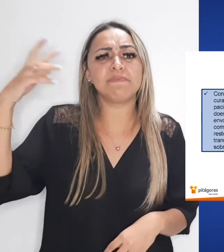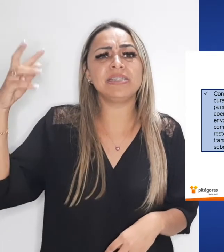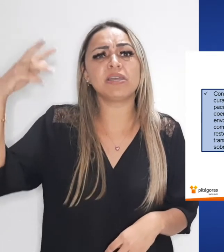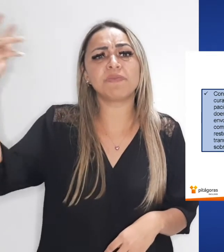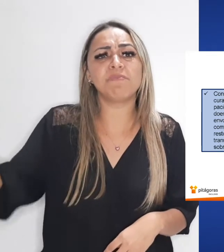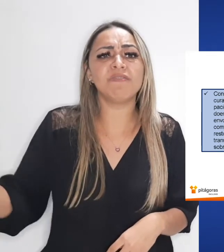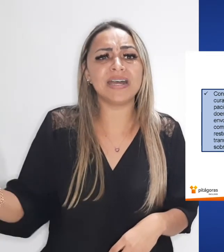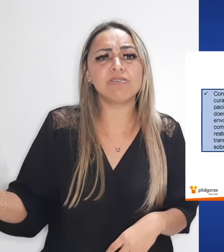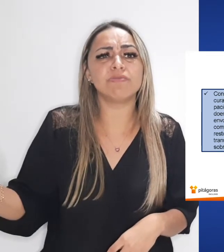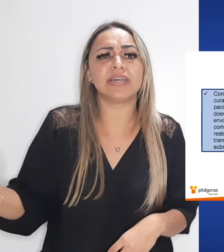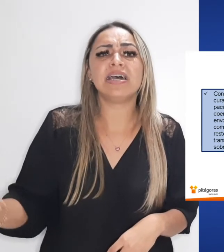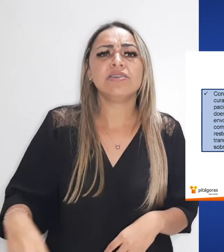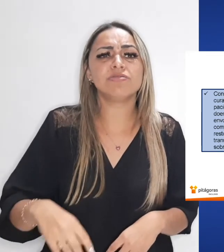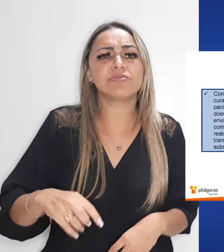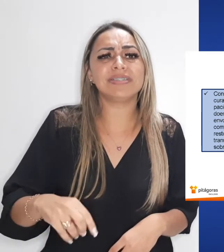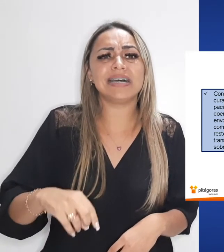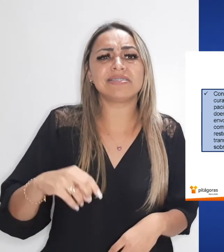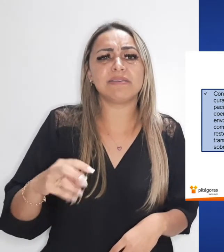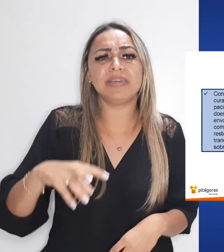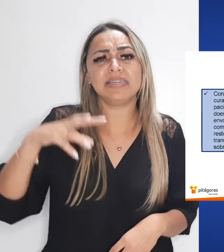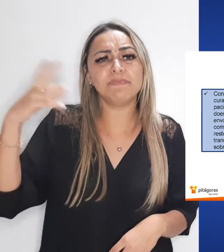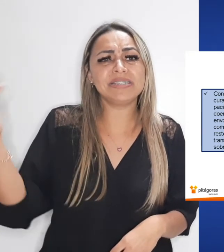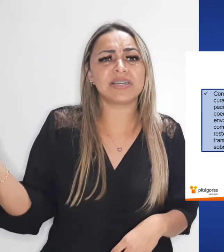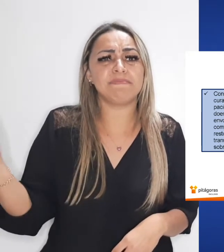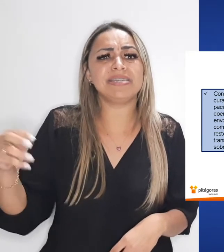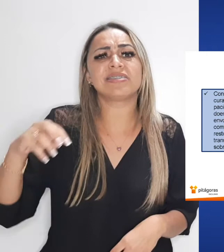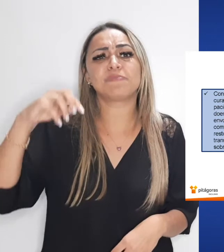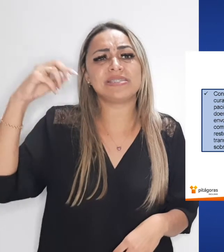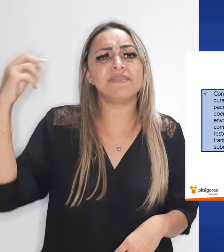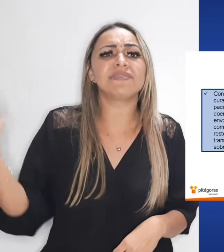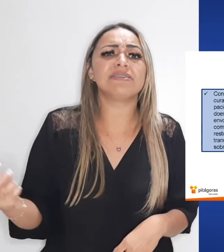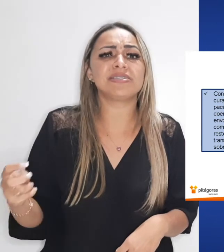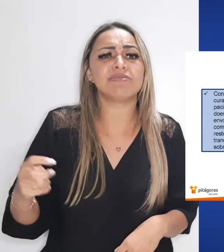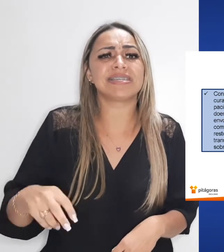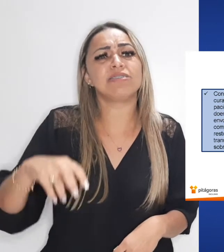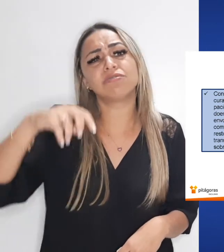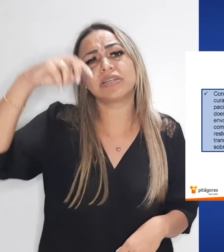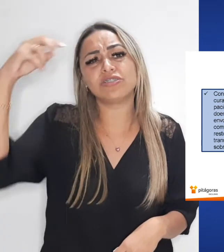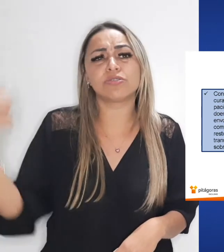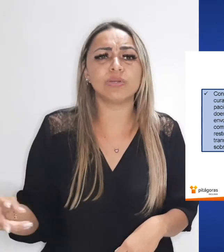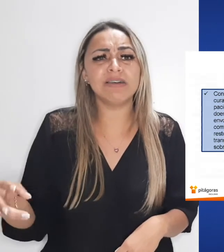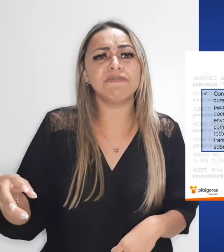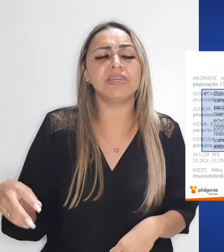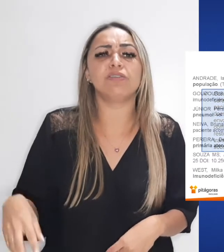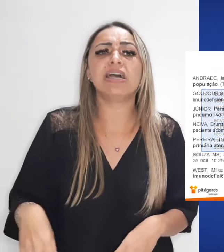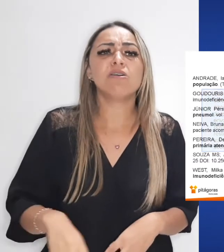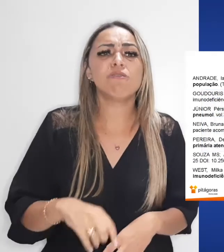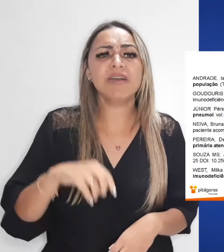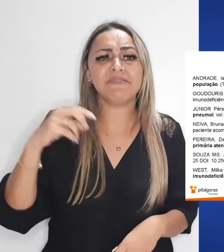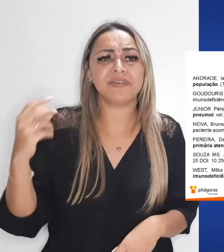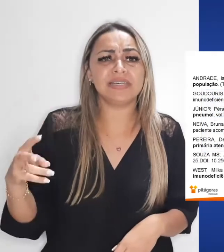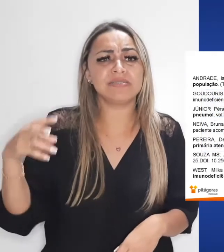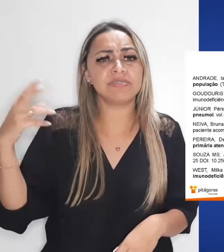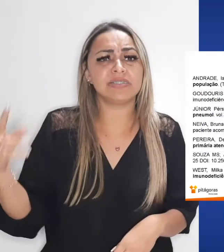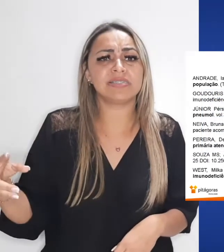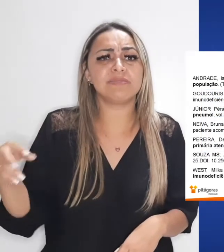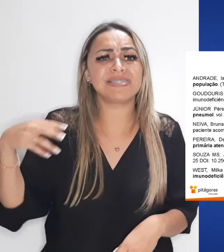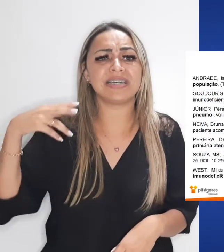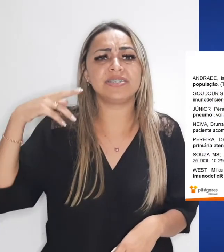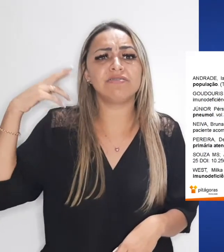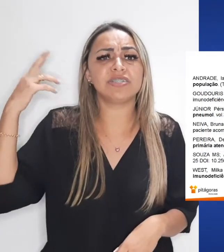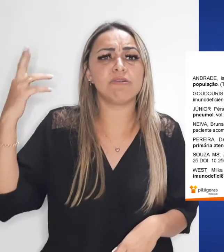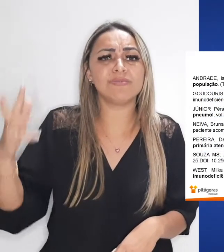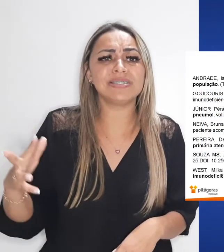há tratamento que promova a cura. E os cuidados e medicamentos específicos devem ser usados durante toda a vida. Como referência,